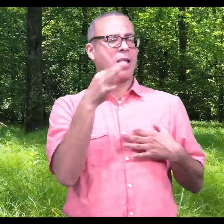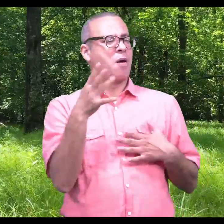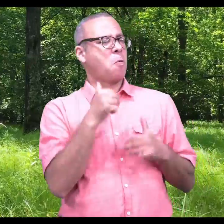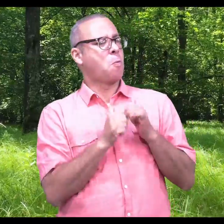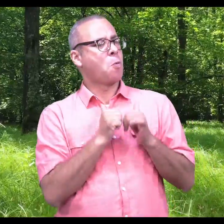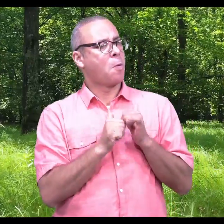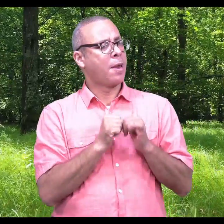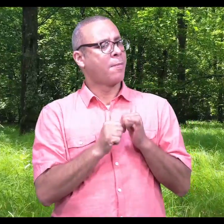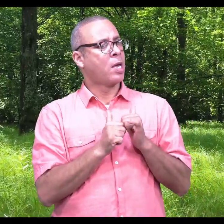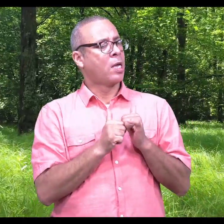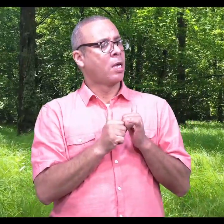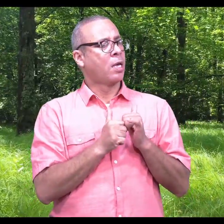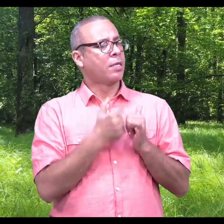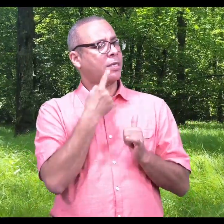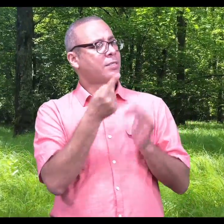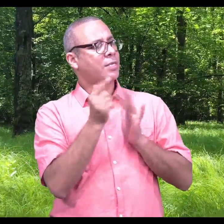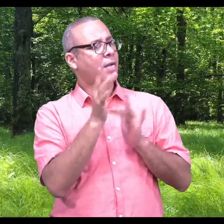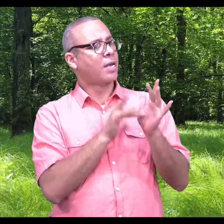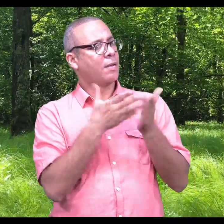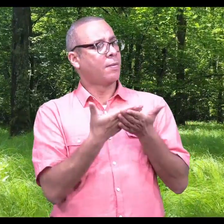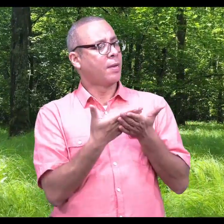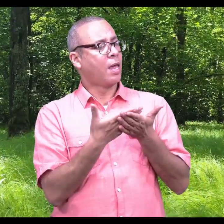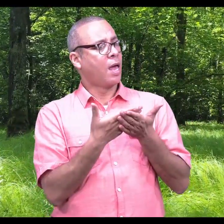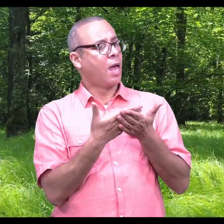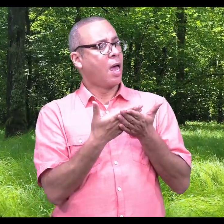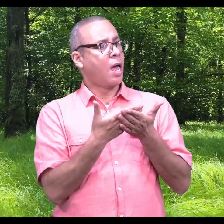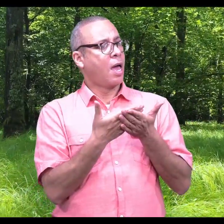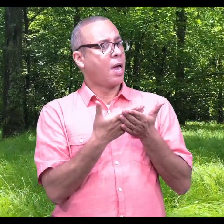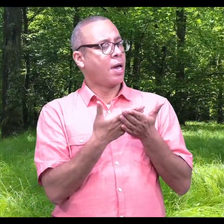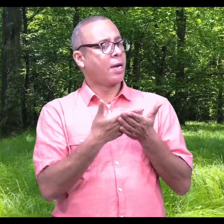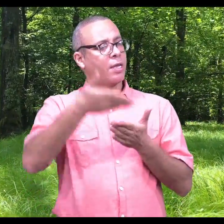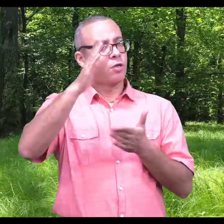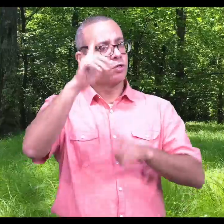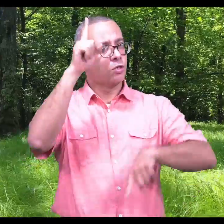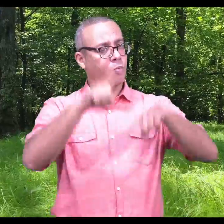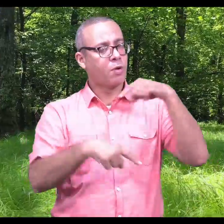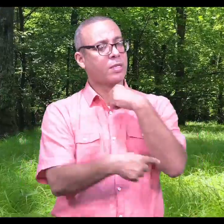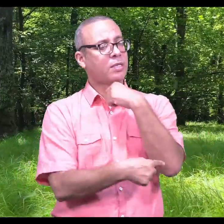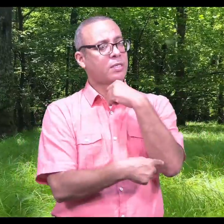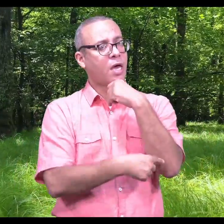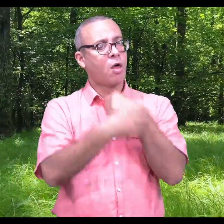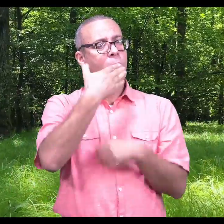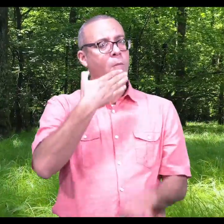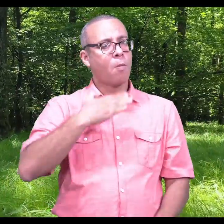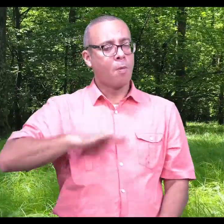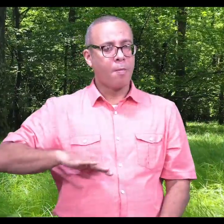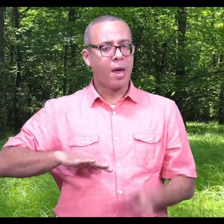Biblia que Dios no puede ser tentado por el mal, ni Él tienta a nadie? ¿Cómo es posible que haya sido Dios mismo quien